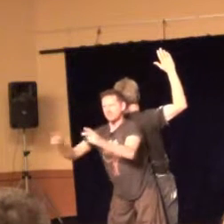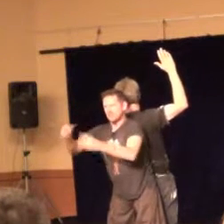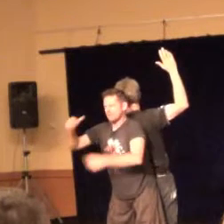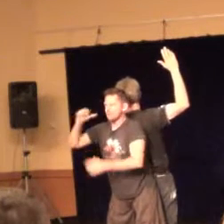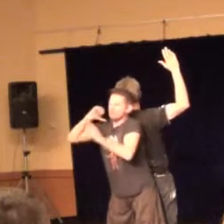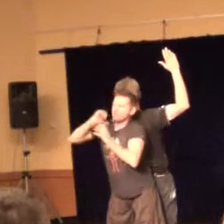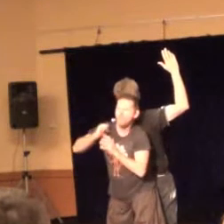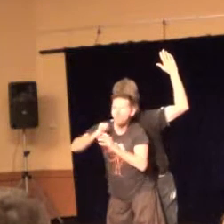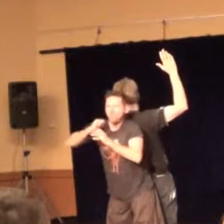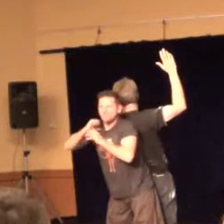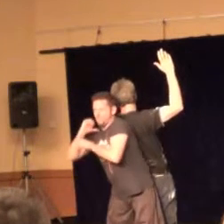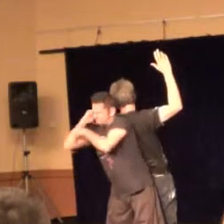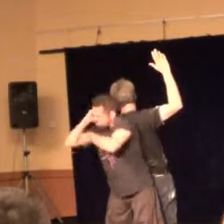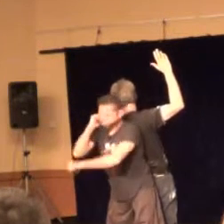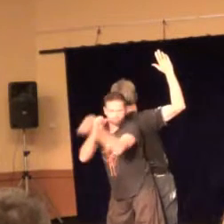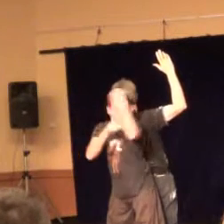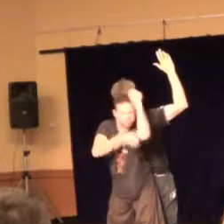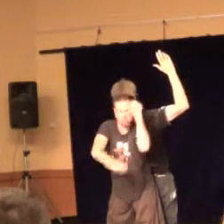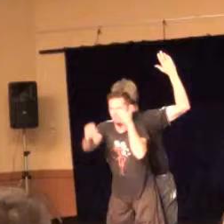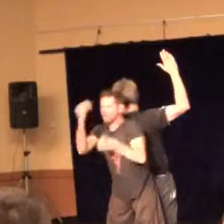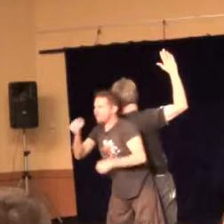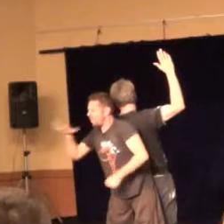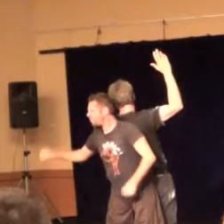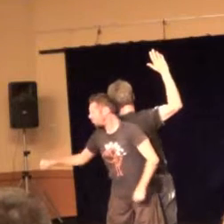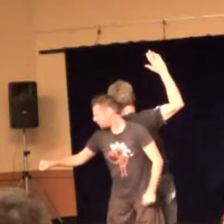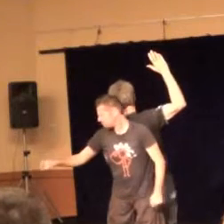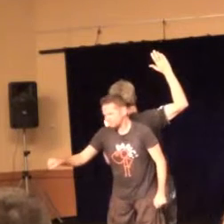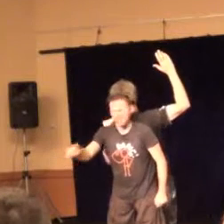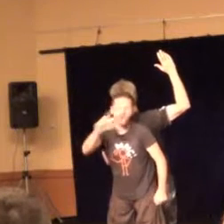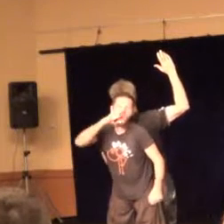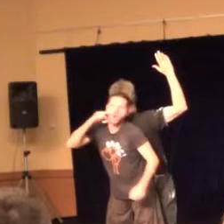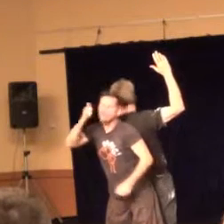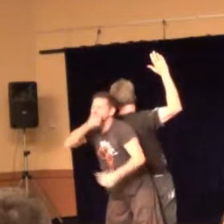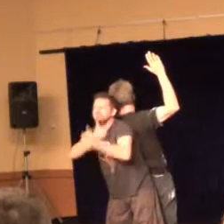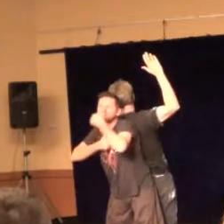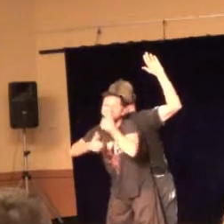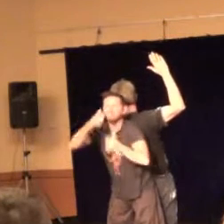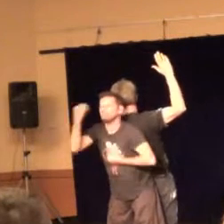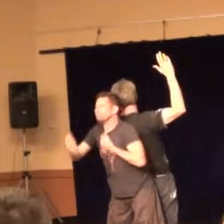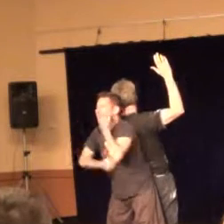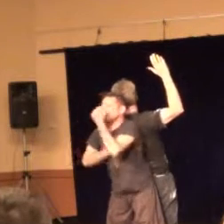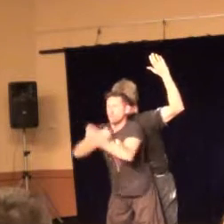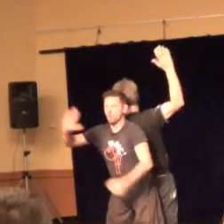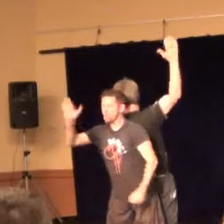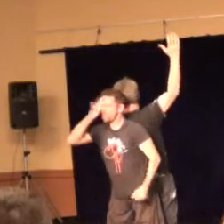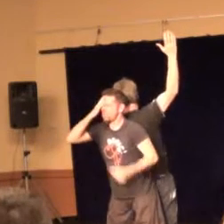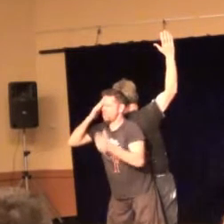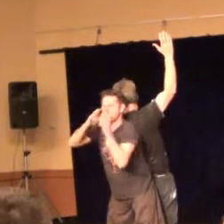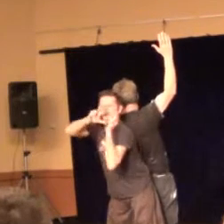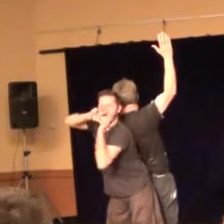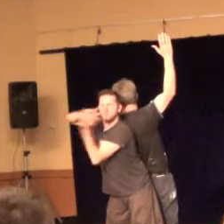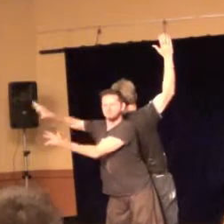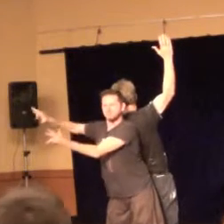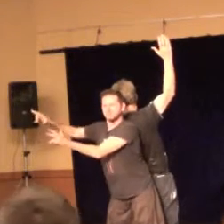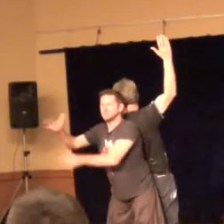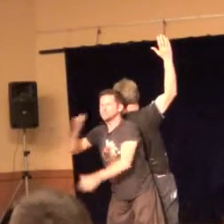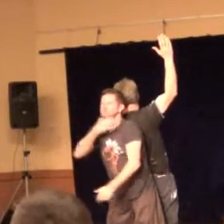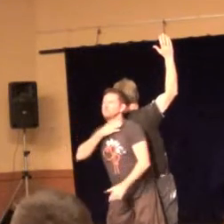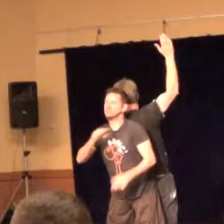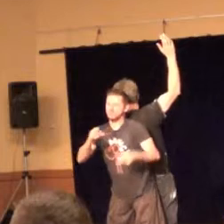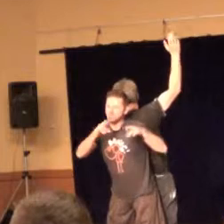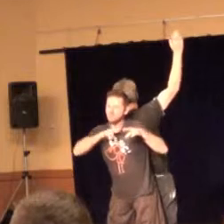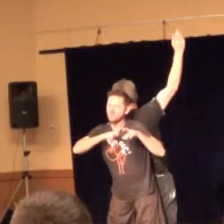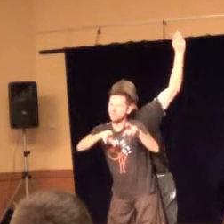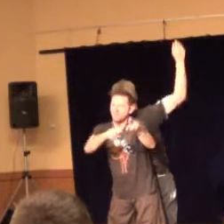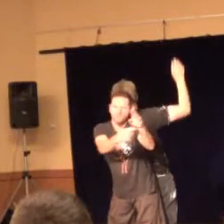sur l'épaule, d'enfants tenus par la main, d'hommes meurtris, de reconnaissance oubliée, fils de la rue, de